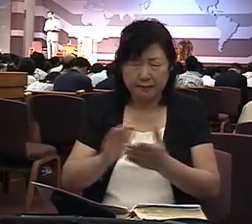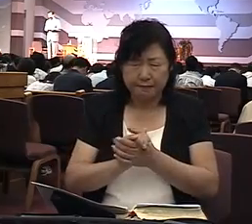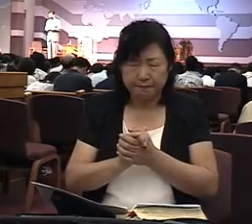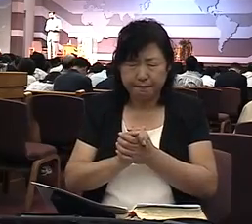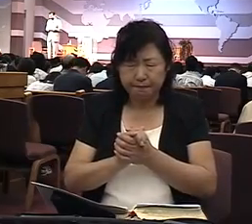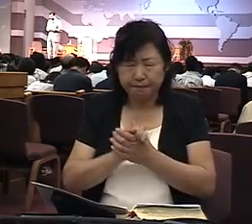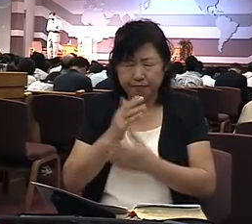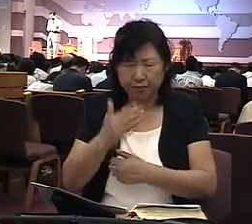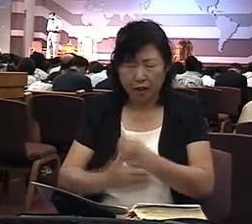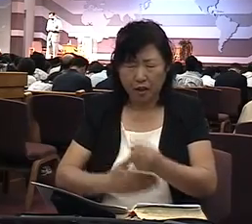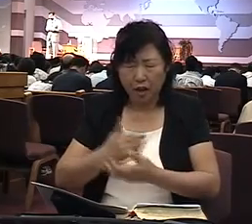하나님 아버지,